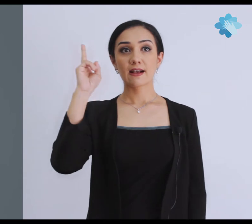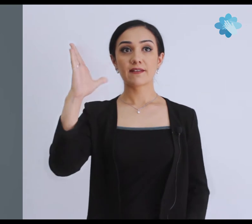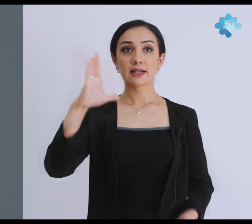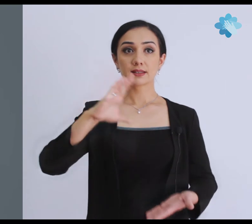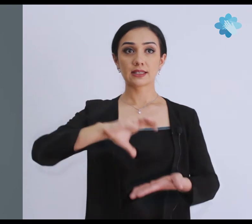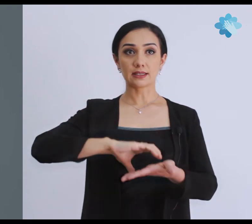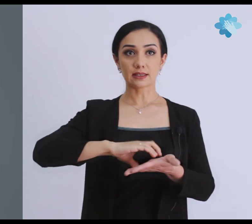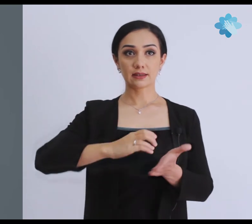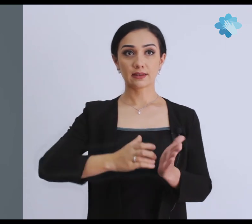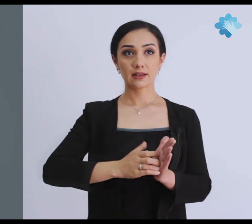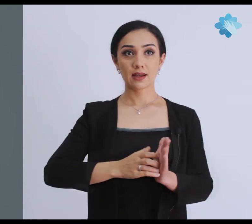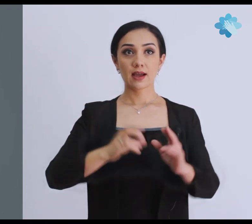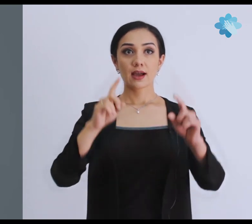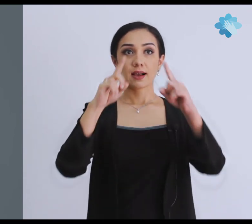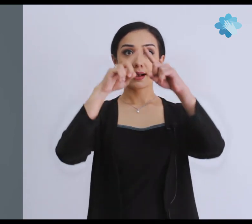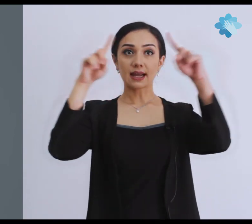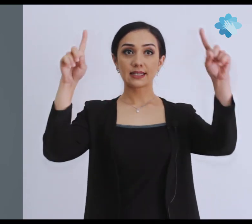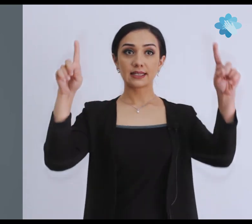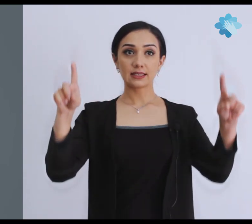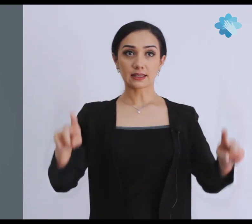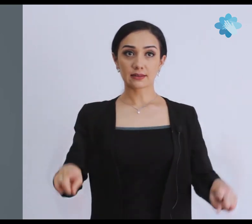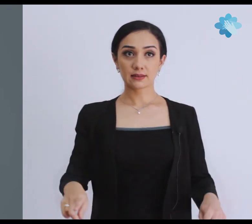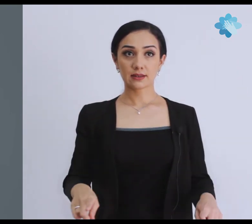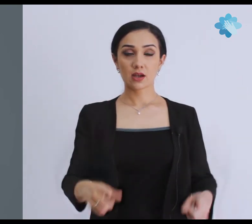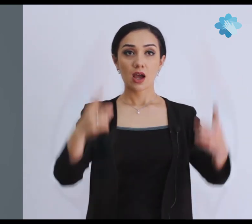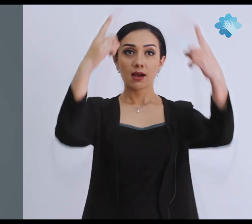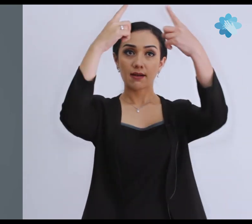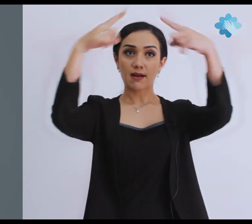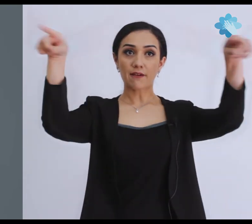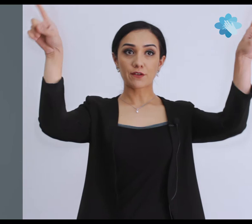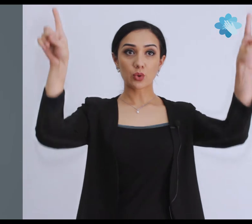квартира картина ковер